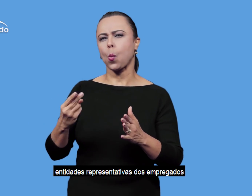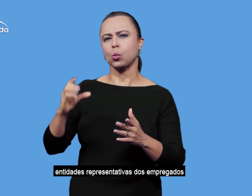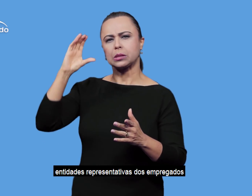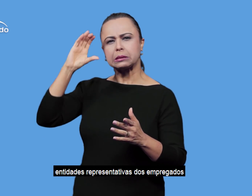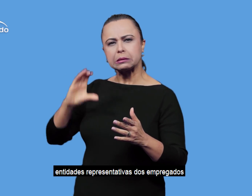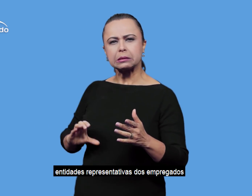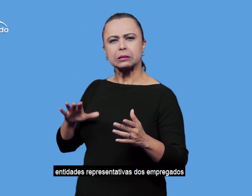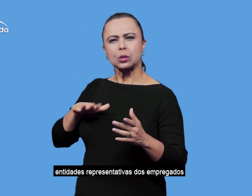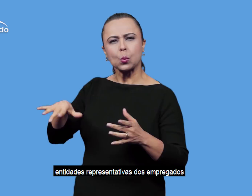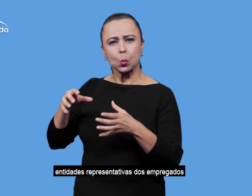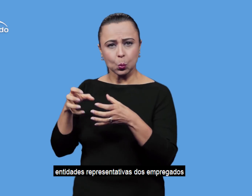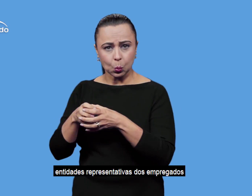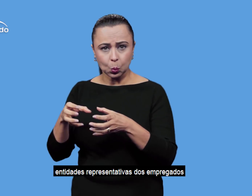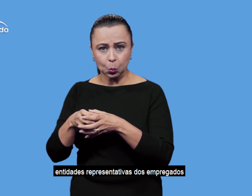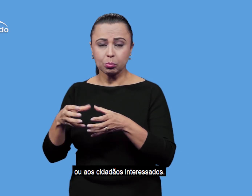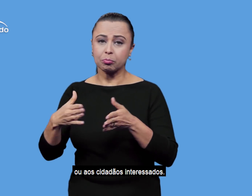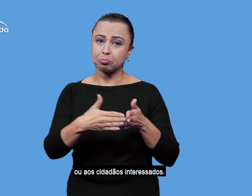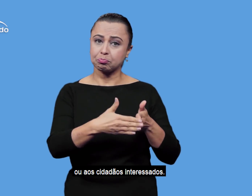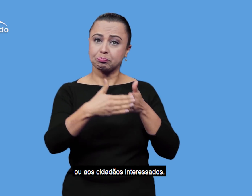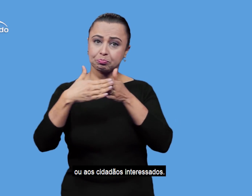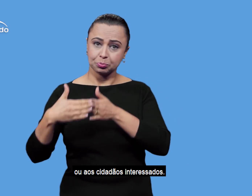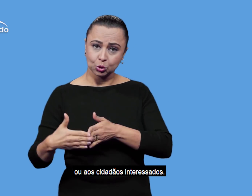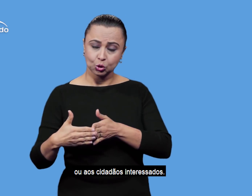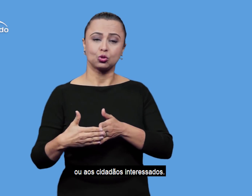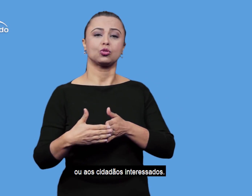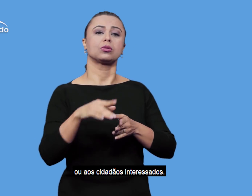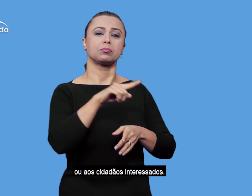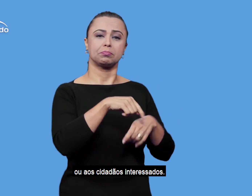dos empregados ou aos cidadãos interessados